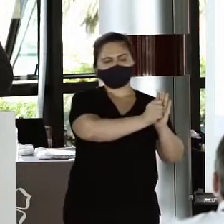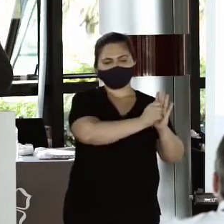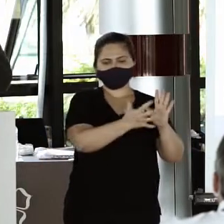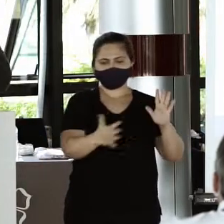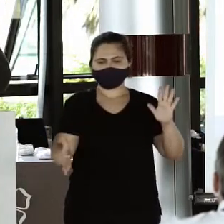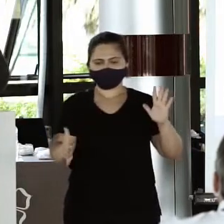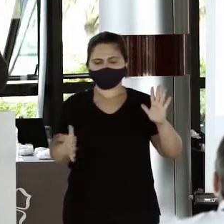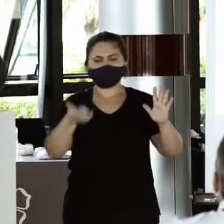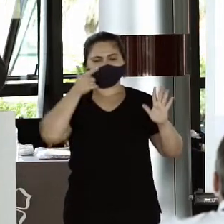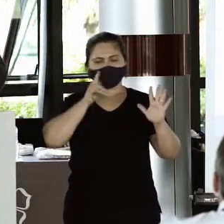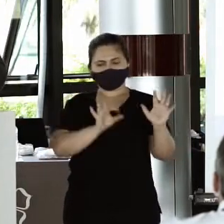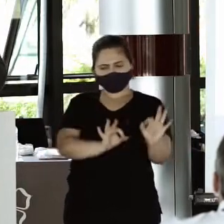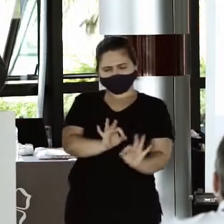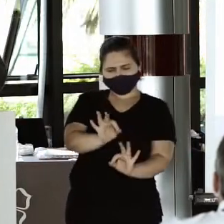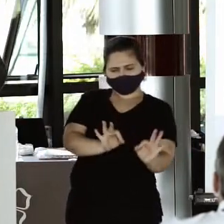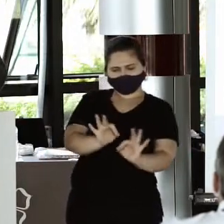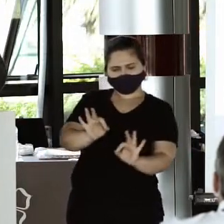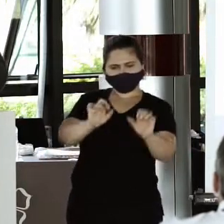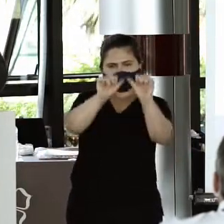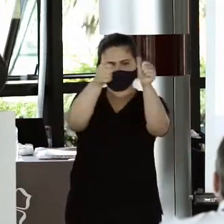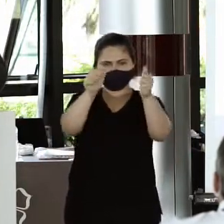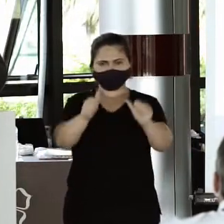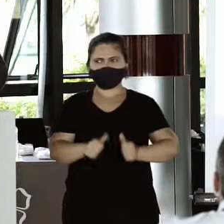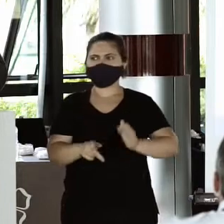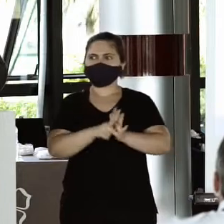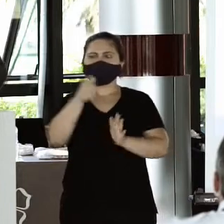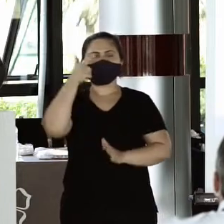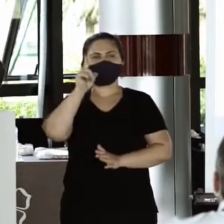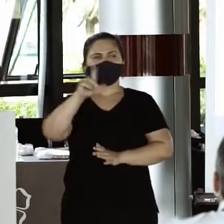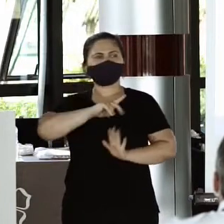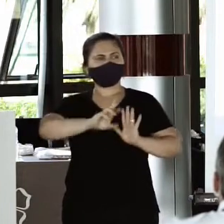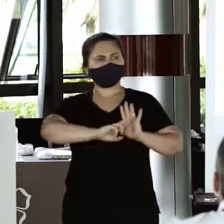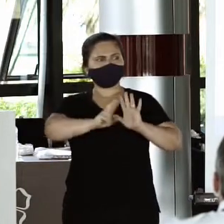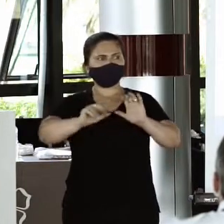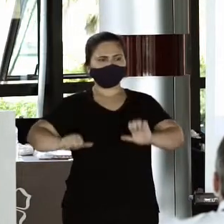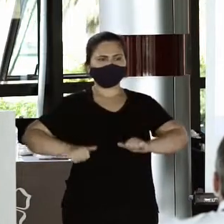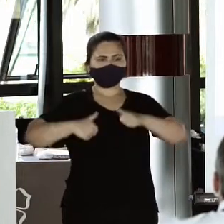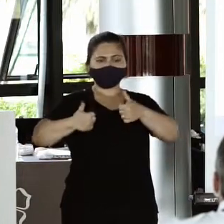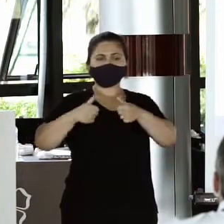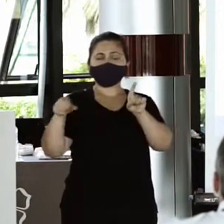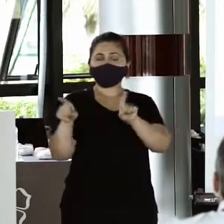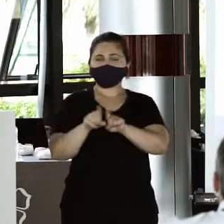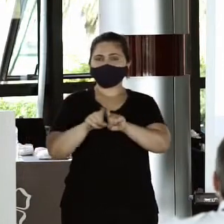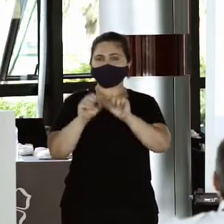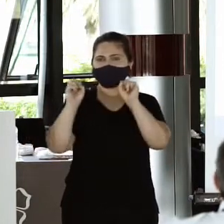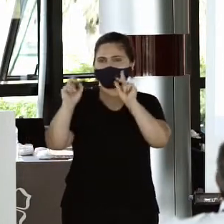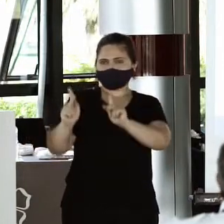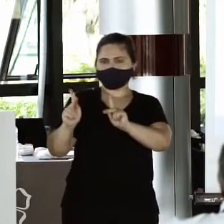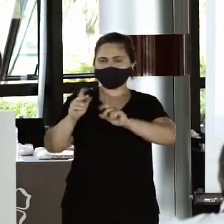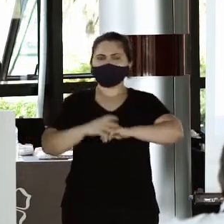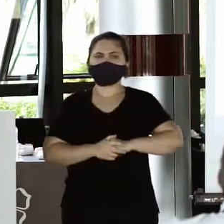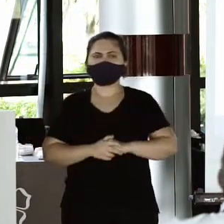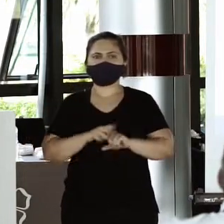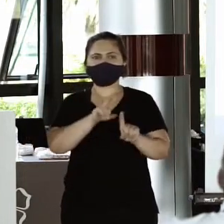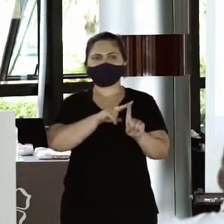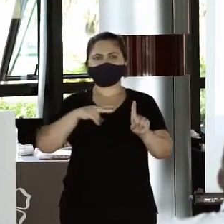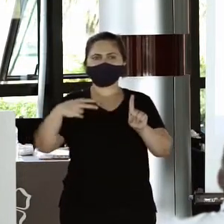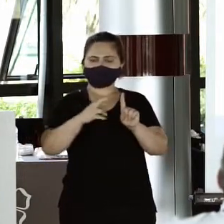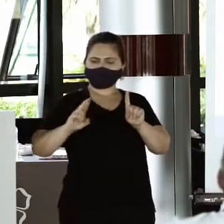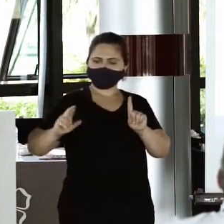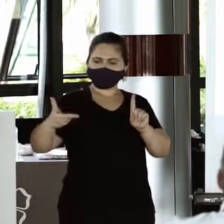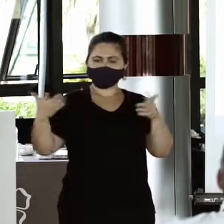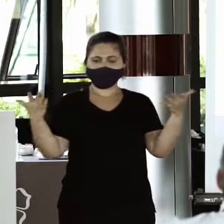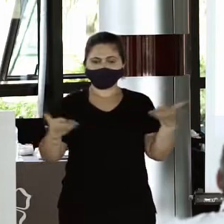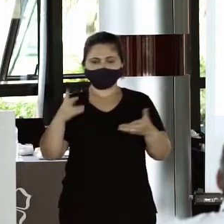reflete. E aí eu corrijo isso na minha imagem para ter um resultado melhor também. Ok? Outro aspecto, olha